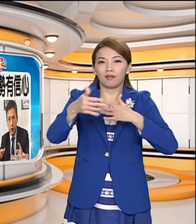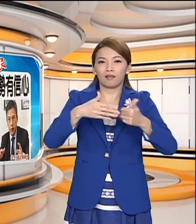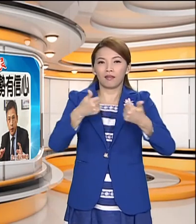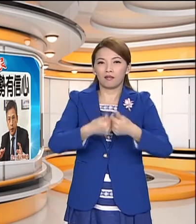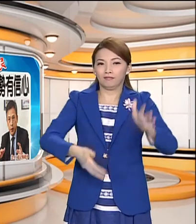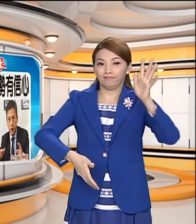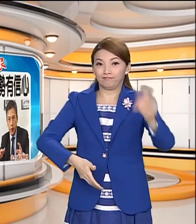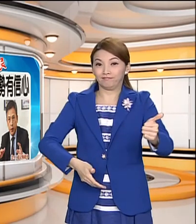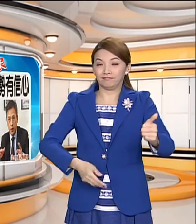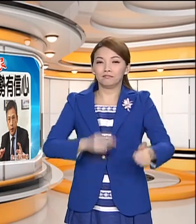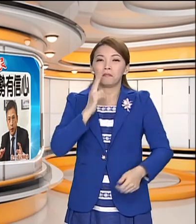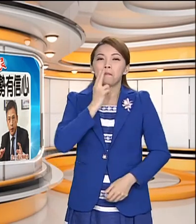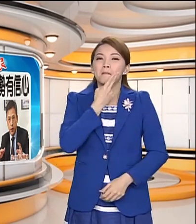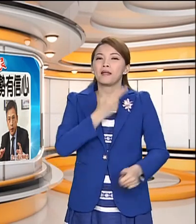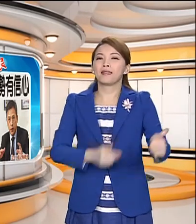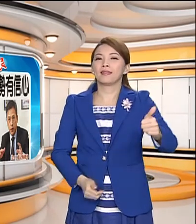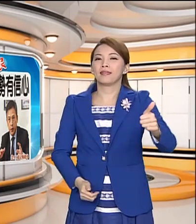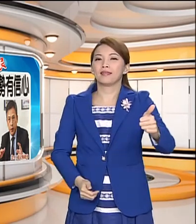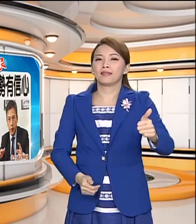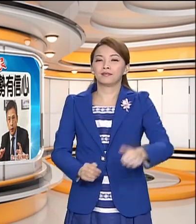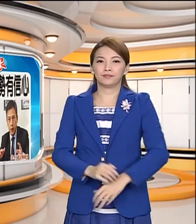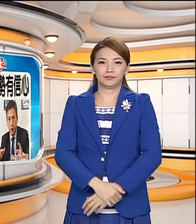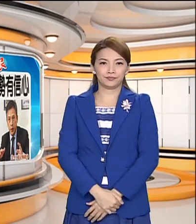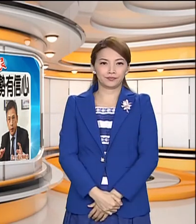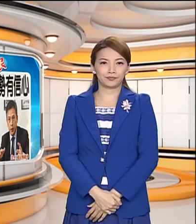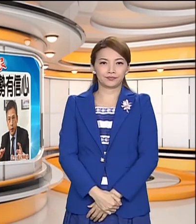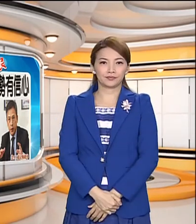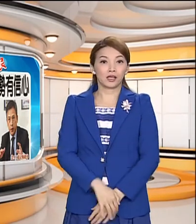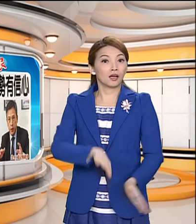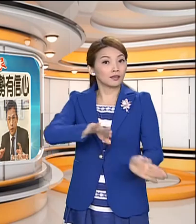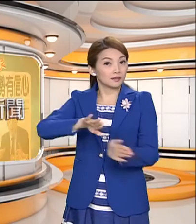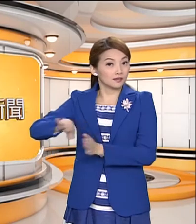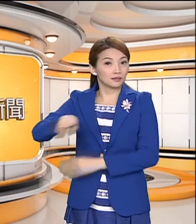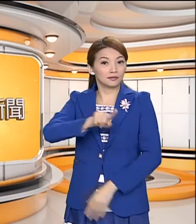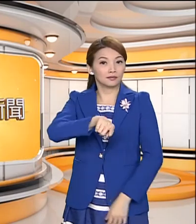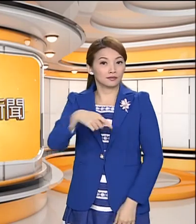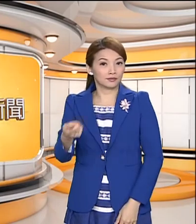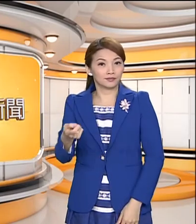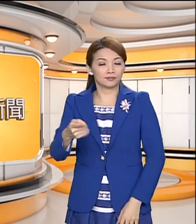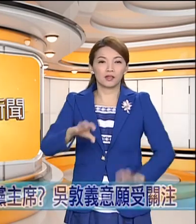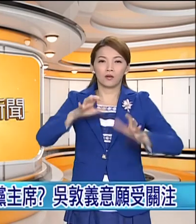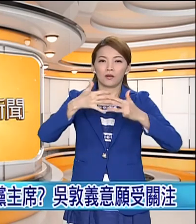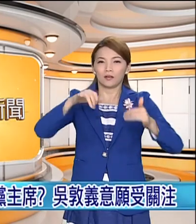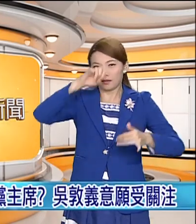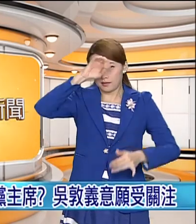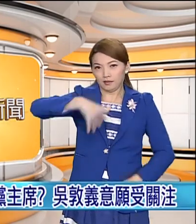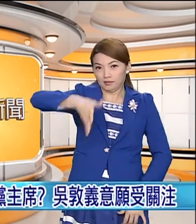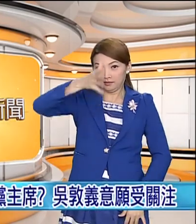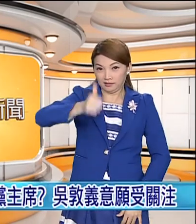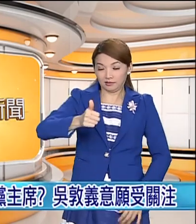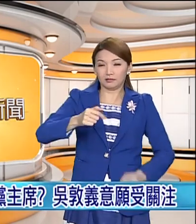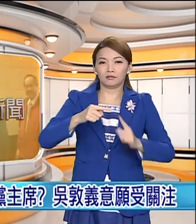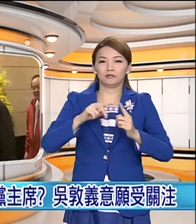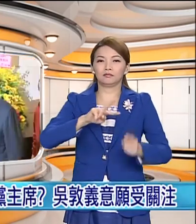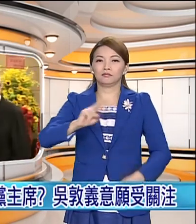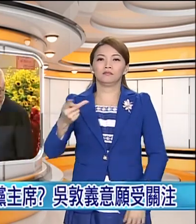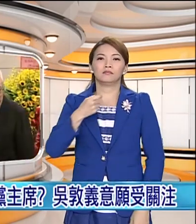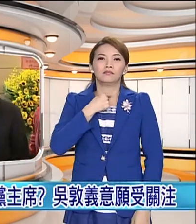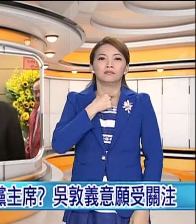访。看完了报纸头条，接着再来关心国民党主席改选，外界关